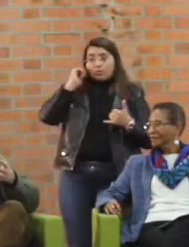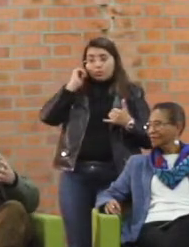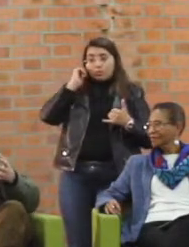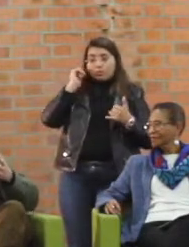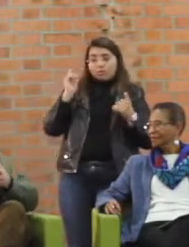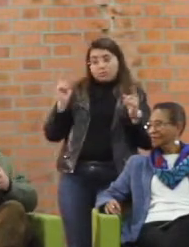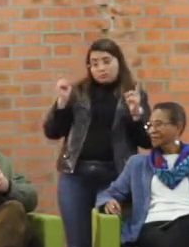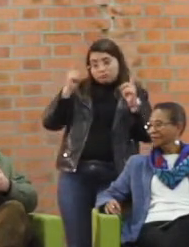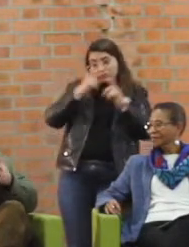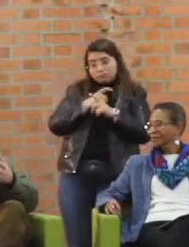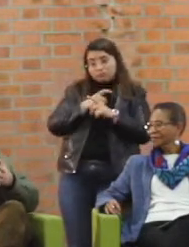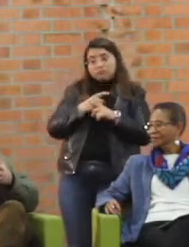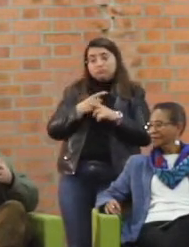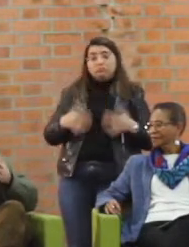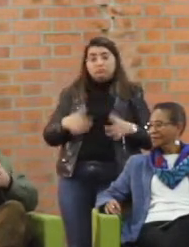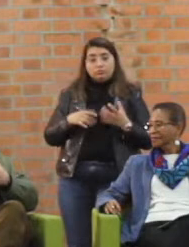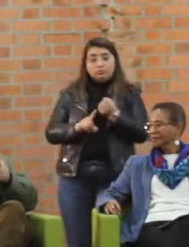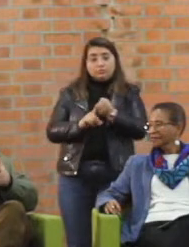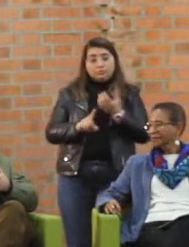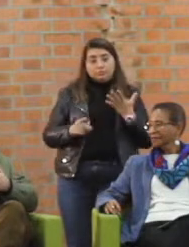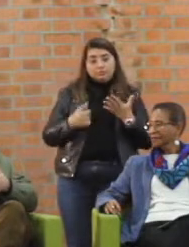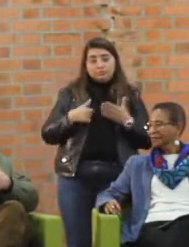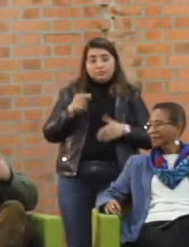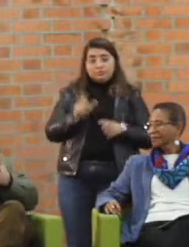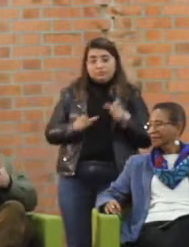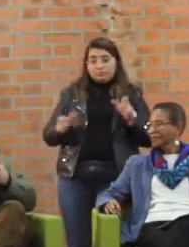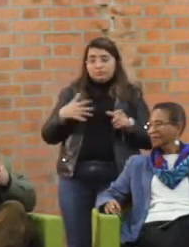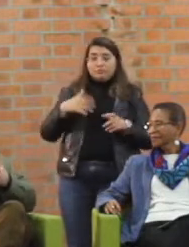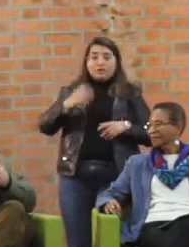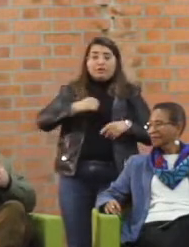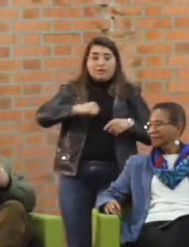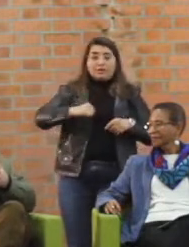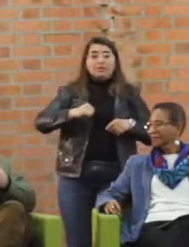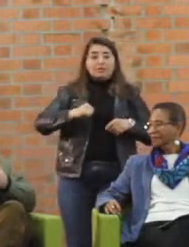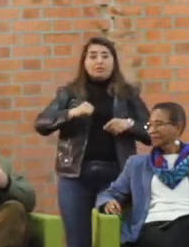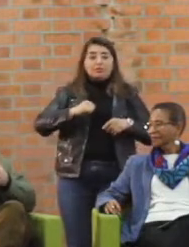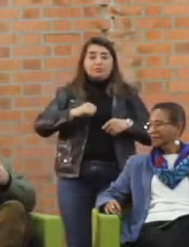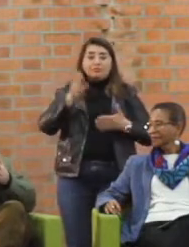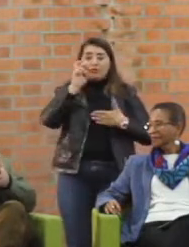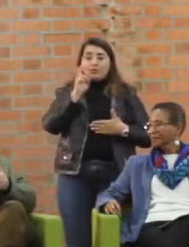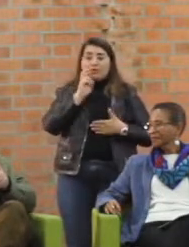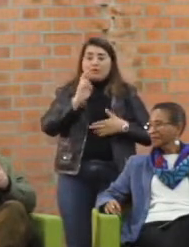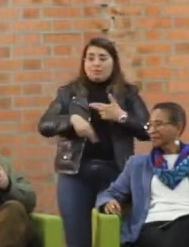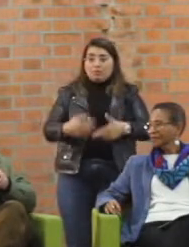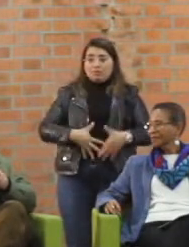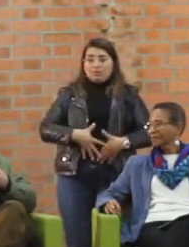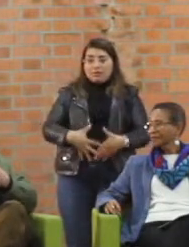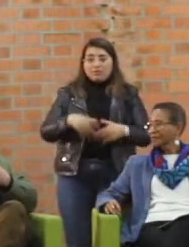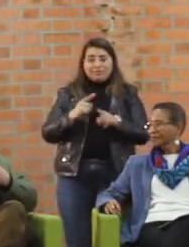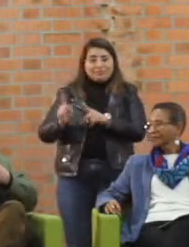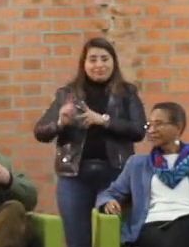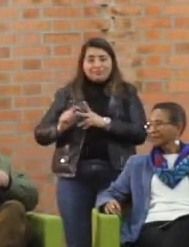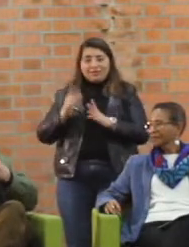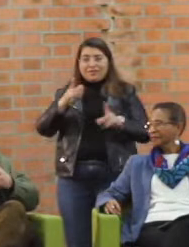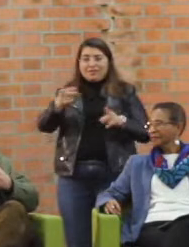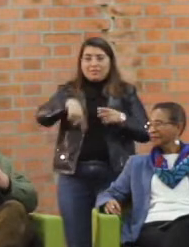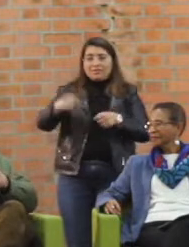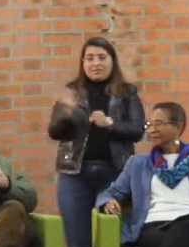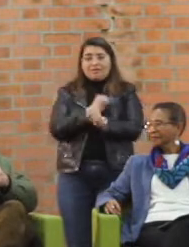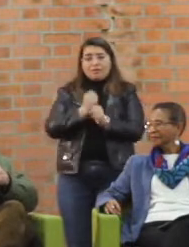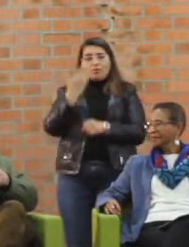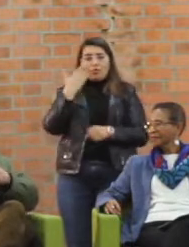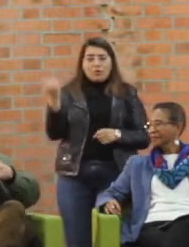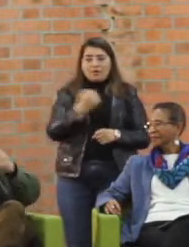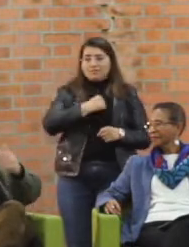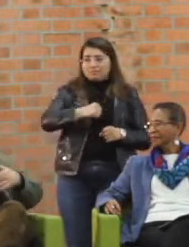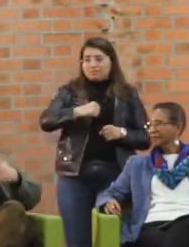la labor que ella hizo por los derechos sexuales y reproductivos y en particular por el derecho al aborto de las mujeres y es una forma